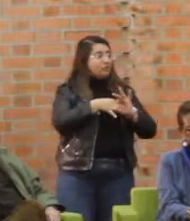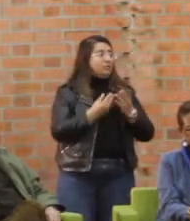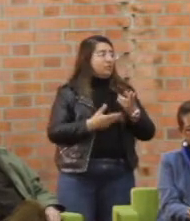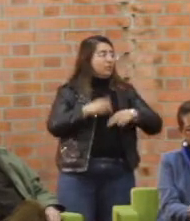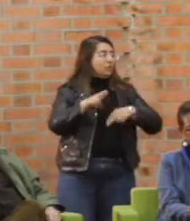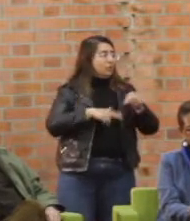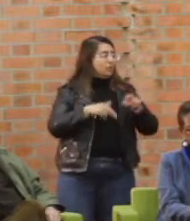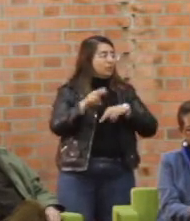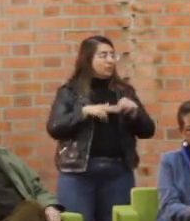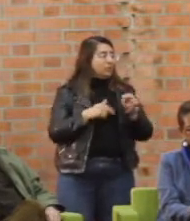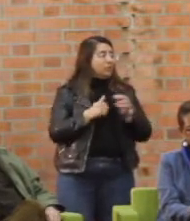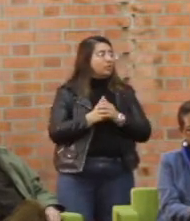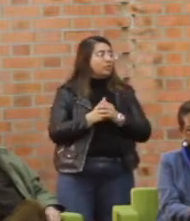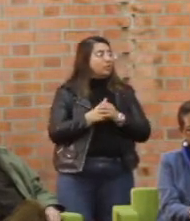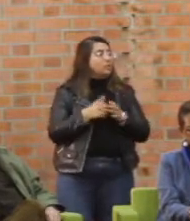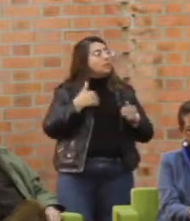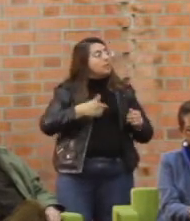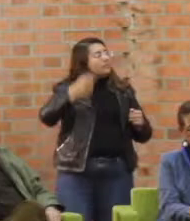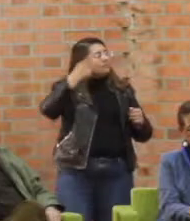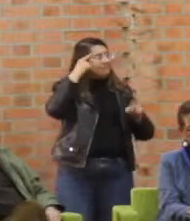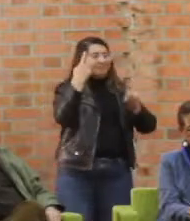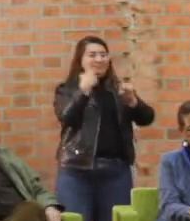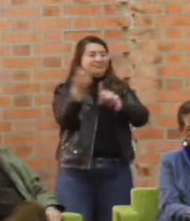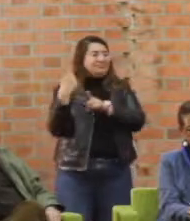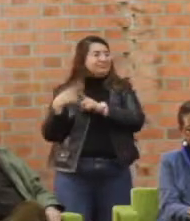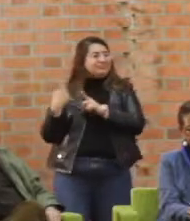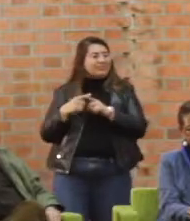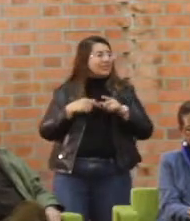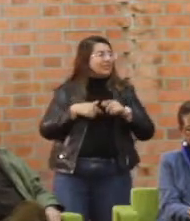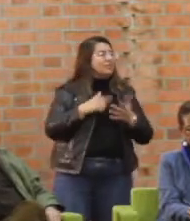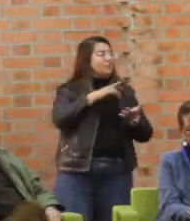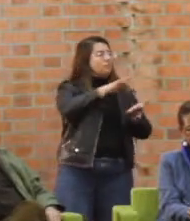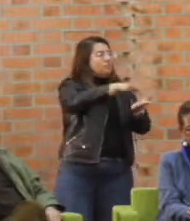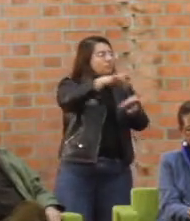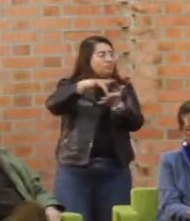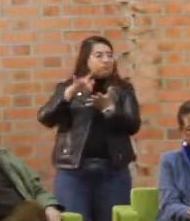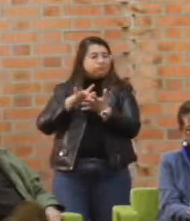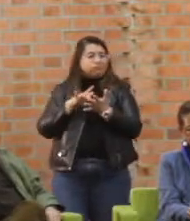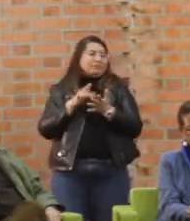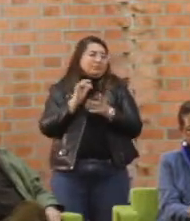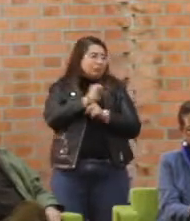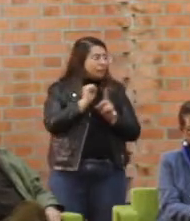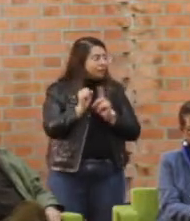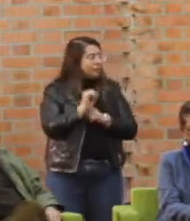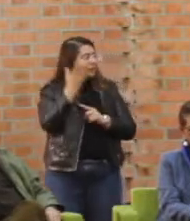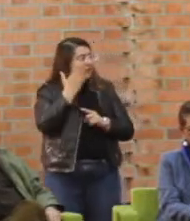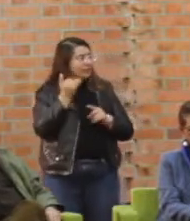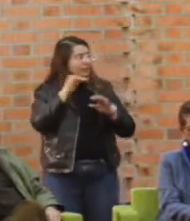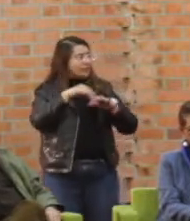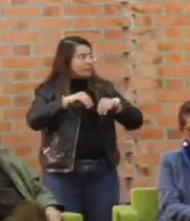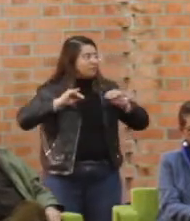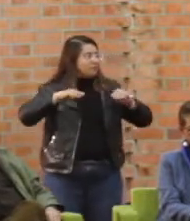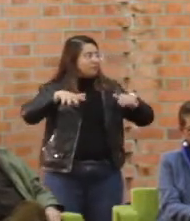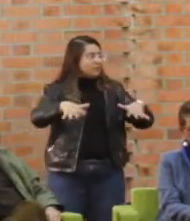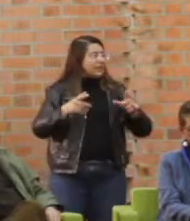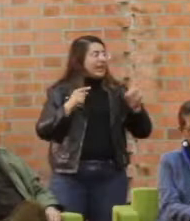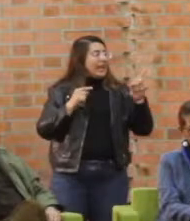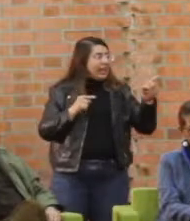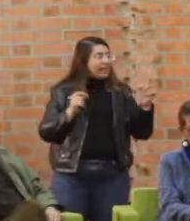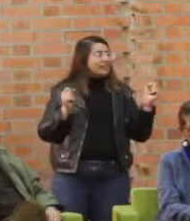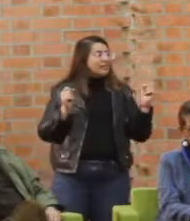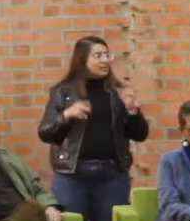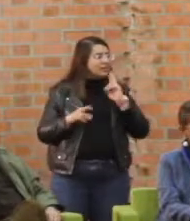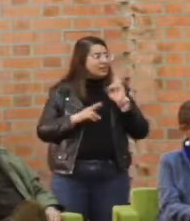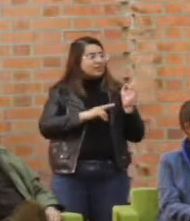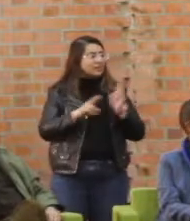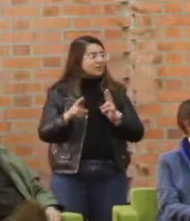no Y también desde muchos otros lugares donde se cruza lo étnico y lo racial y yo creo que es allí por ejemplo donde